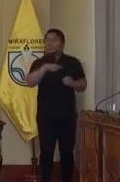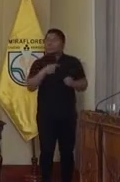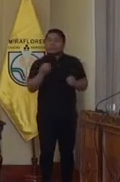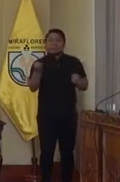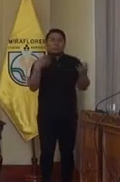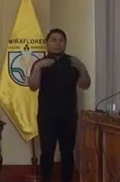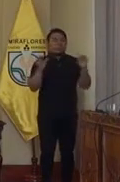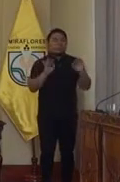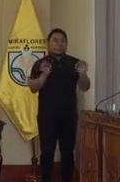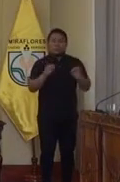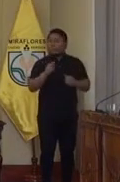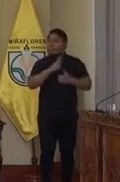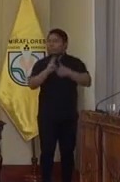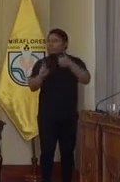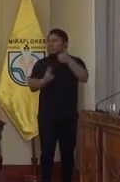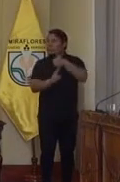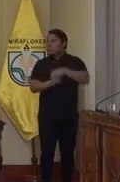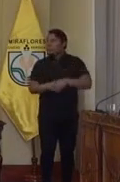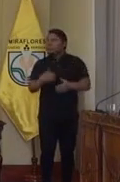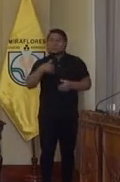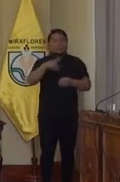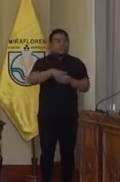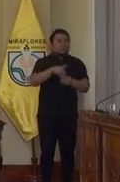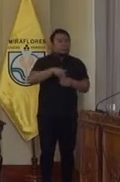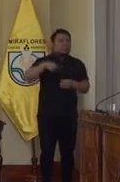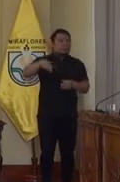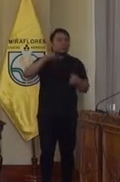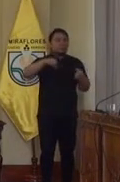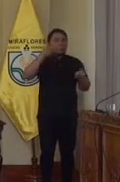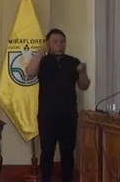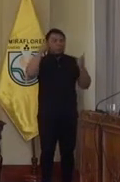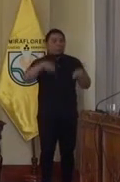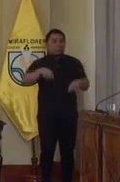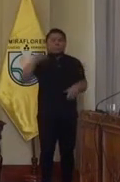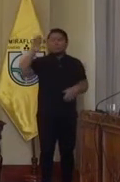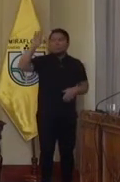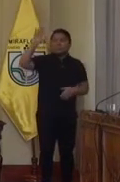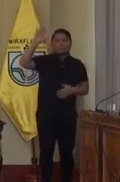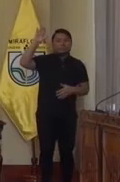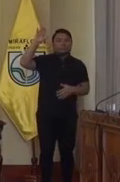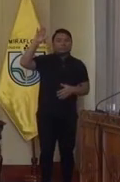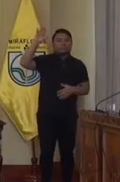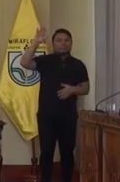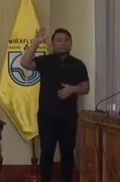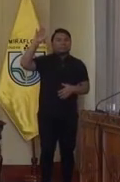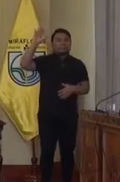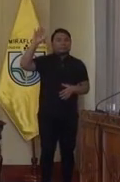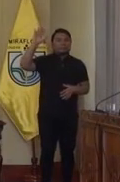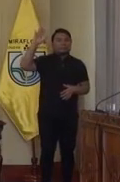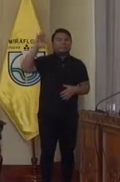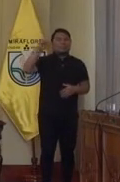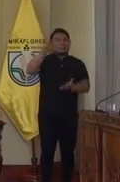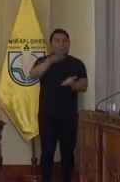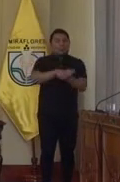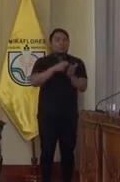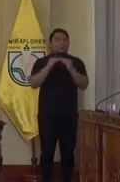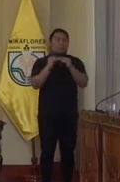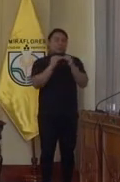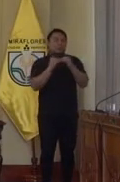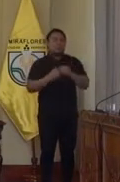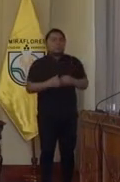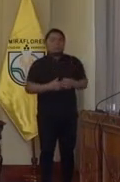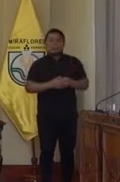No habiendo intervenciones de los señores regidores, al voto. Los que estén de acuerdo, sírvanse a levantar la mano, señores regidores. Aprobado por